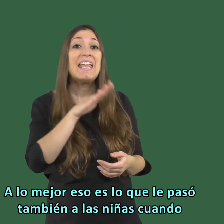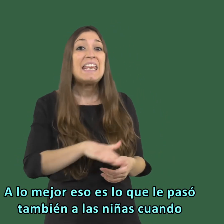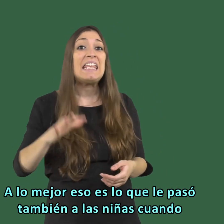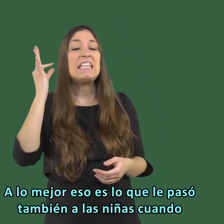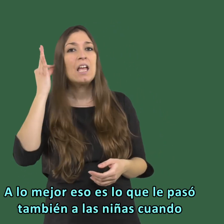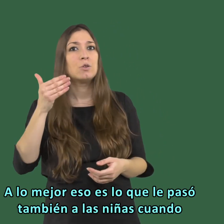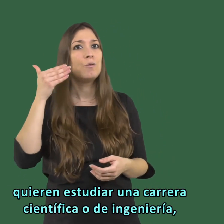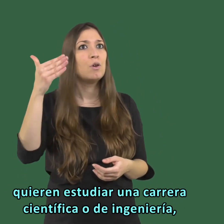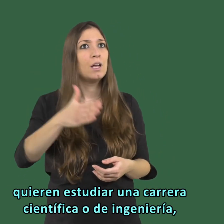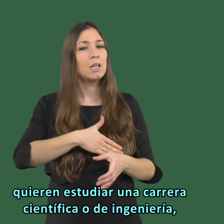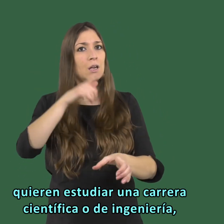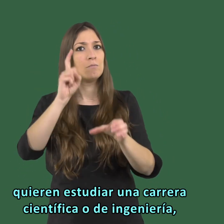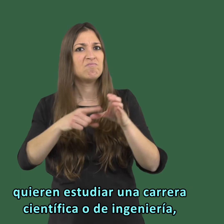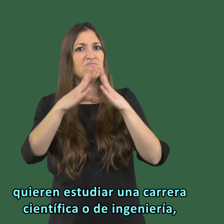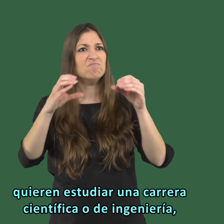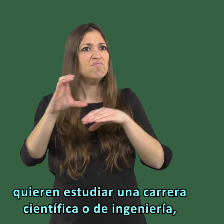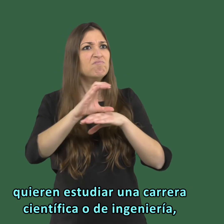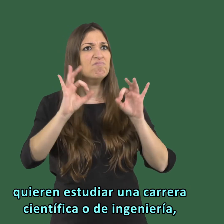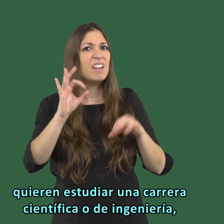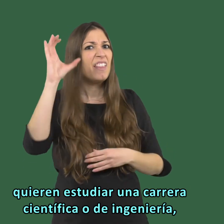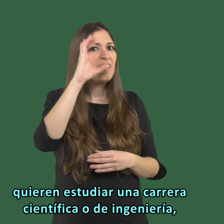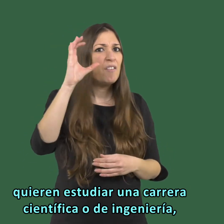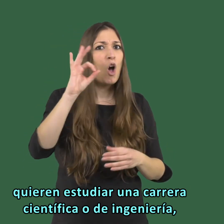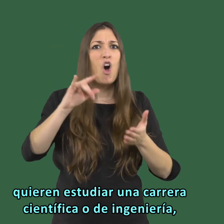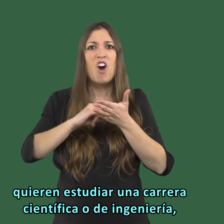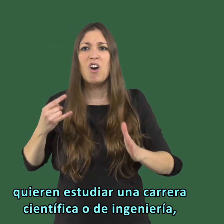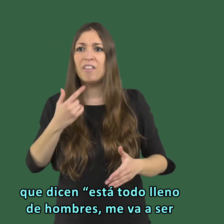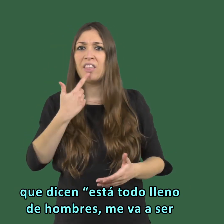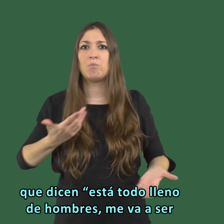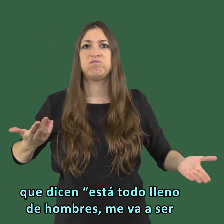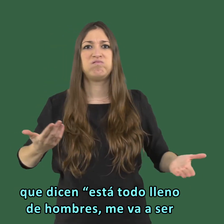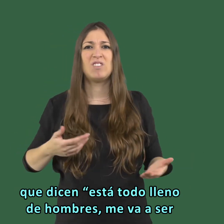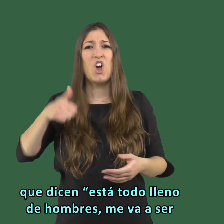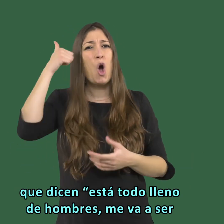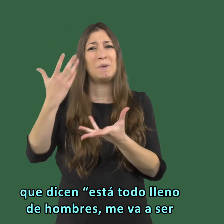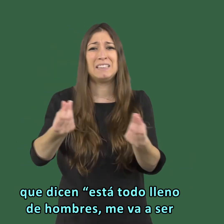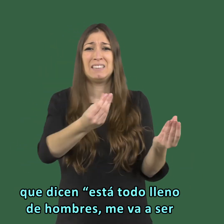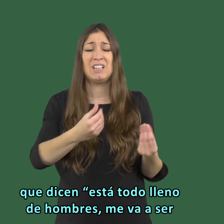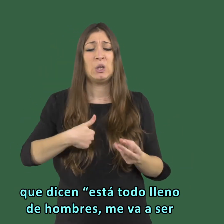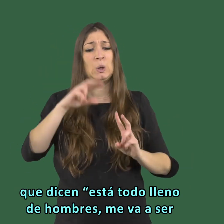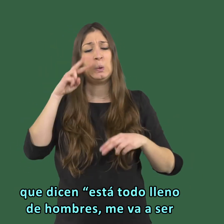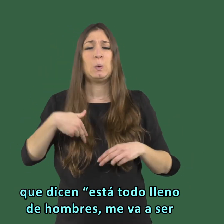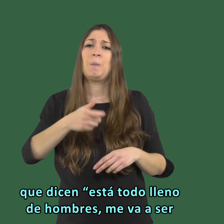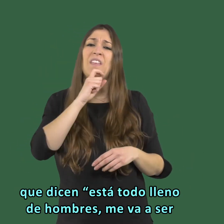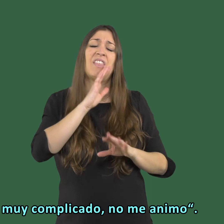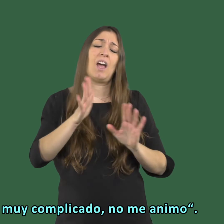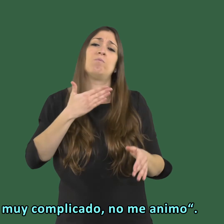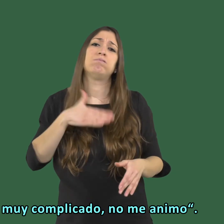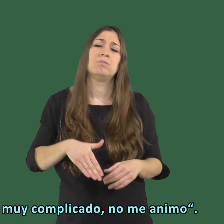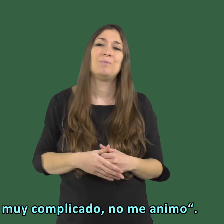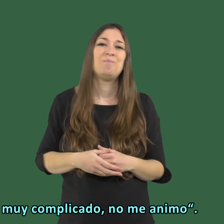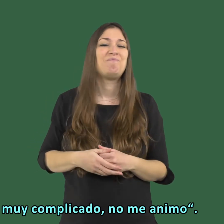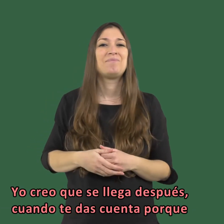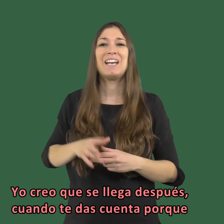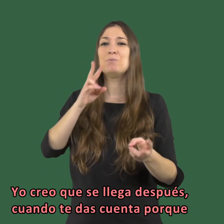a las niñas cuando quieren estudiar una carrera científica o de ingeniería, que dicen, está todo lleno de hombres, me va a ser muy complicado, no me